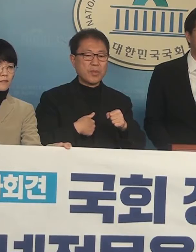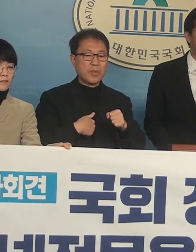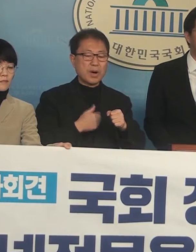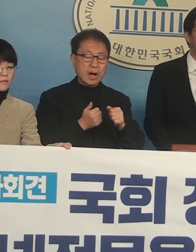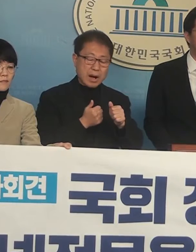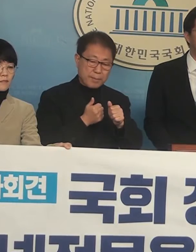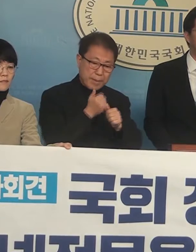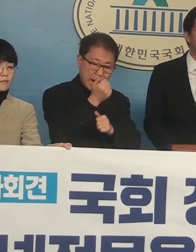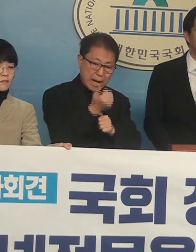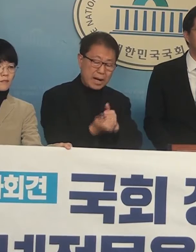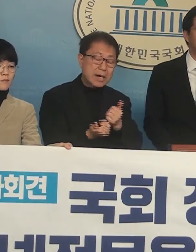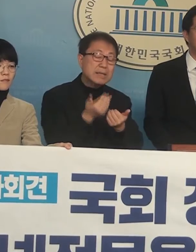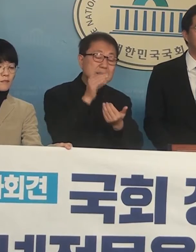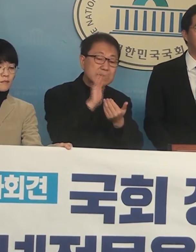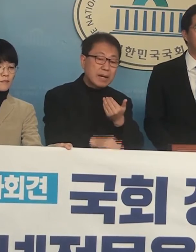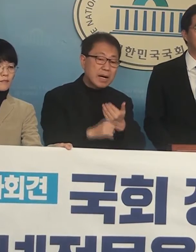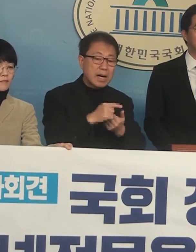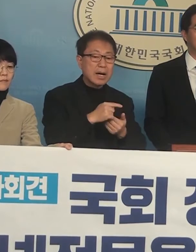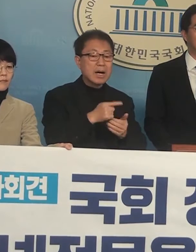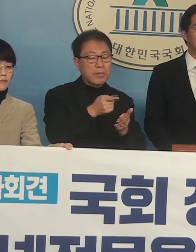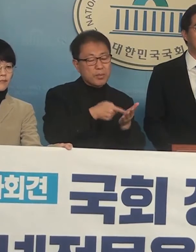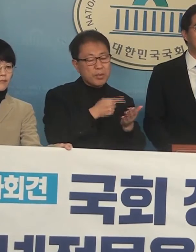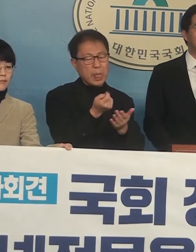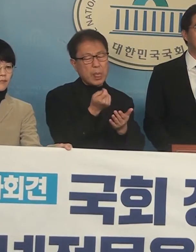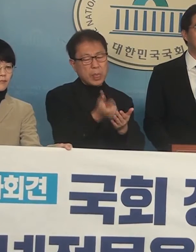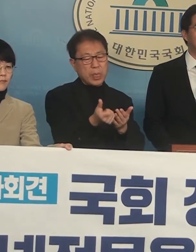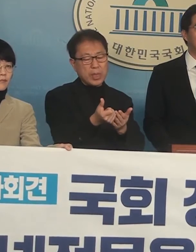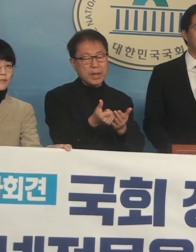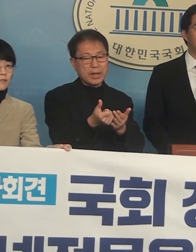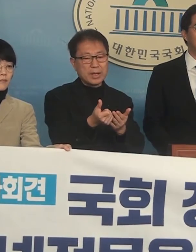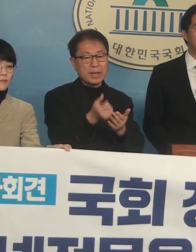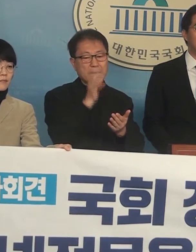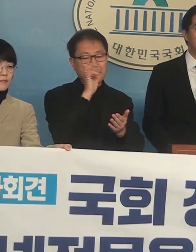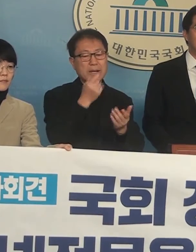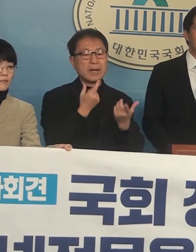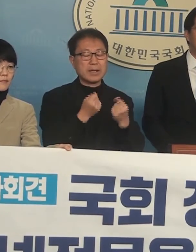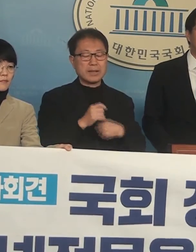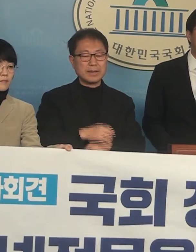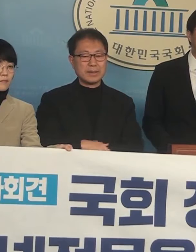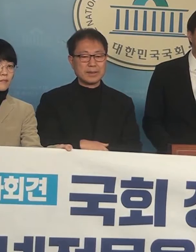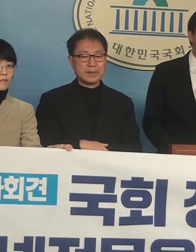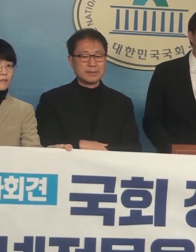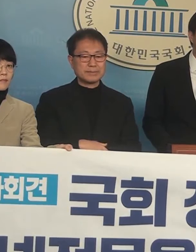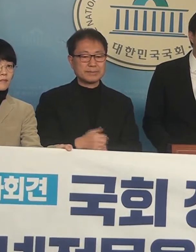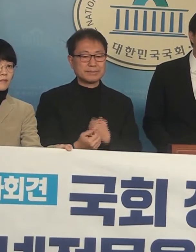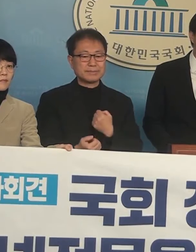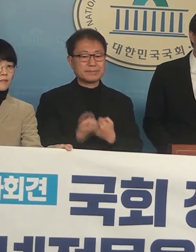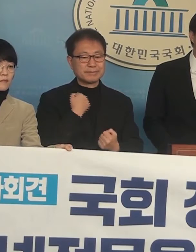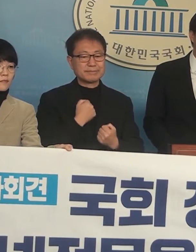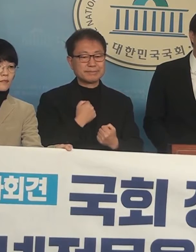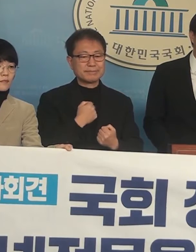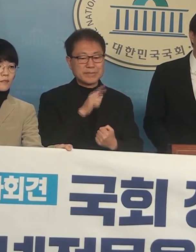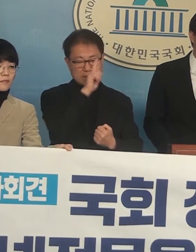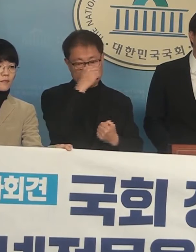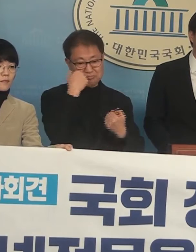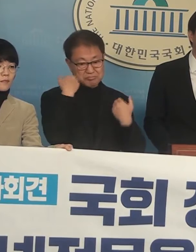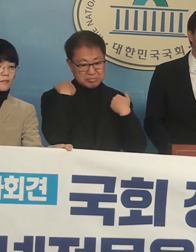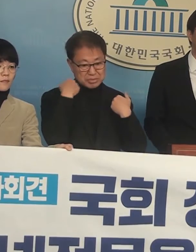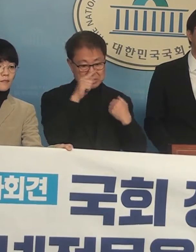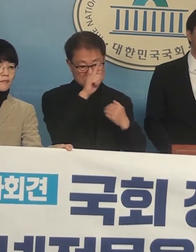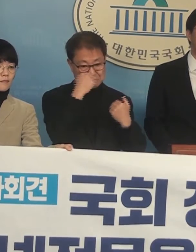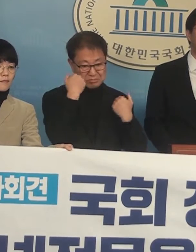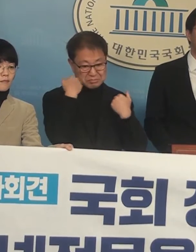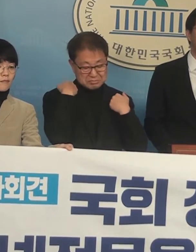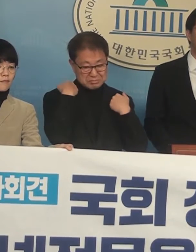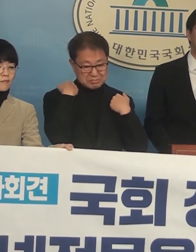배상과 보상밖에 받지 못하는 것을 너무나 많이 보아왔습니다. 그럼에도 불구하고 마치 이것이 정보안이라, 누구도